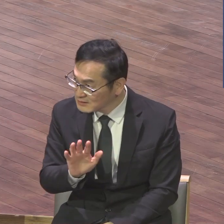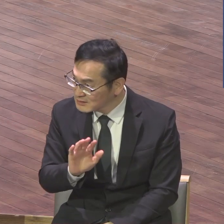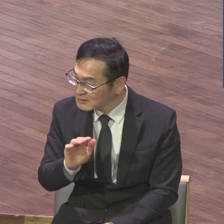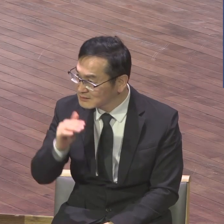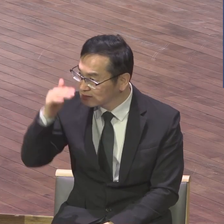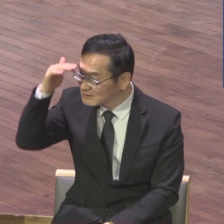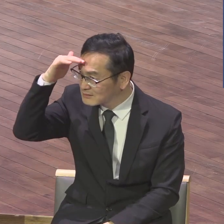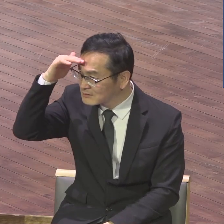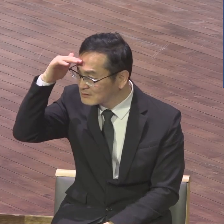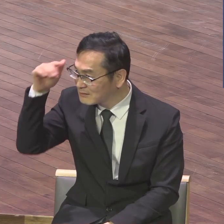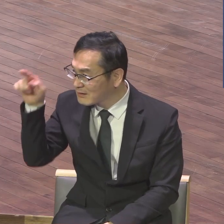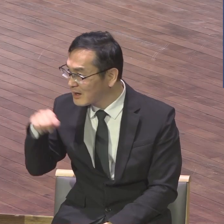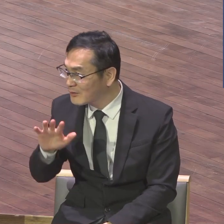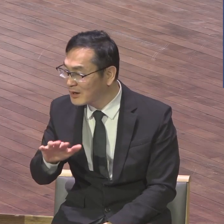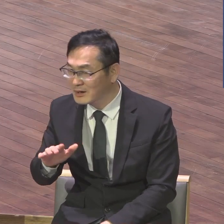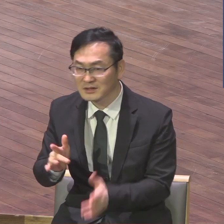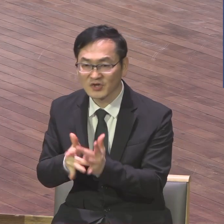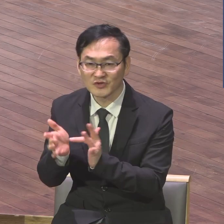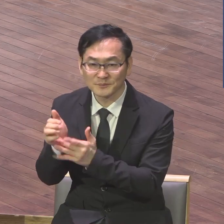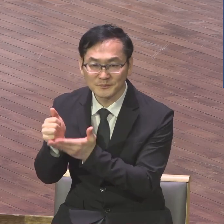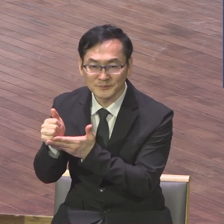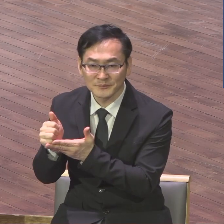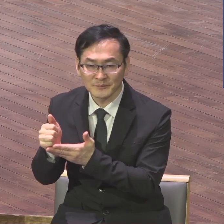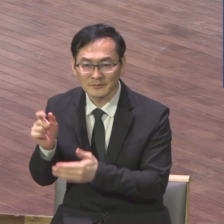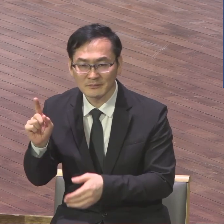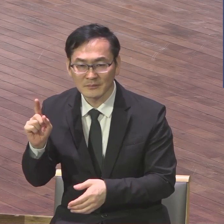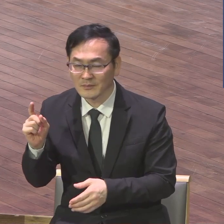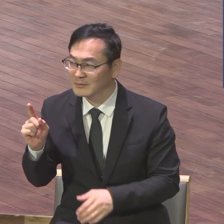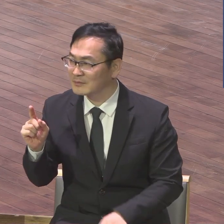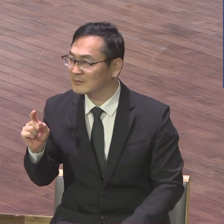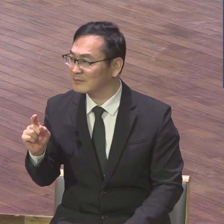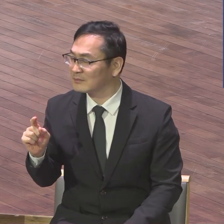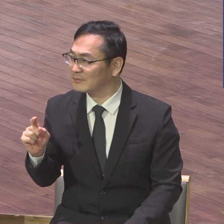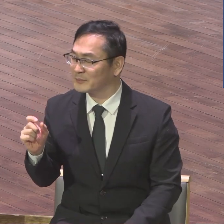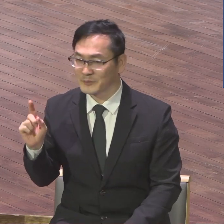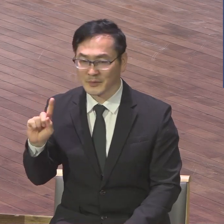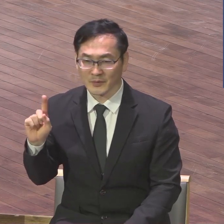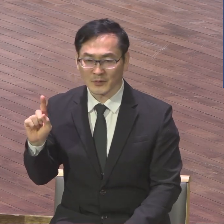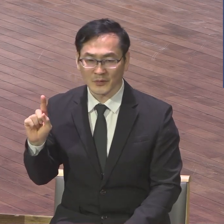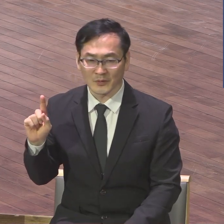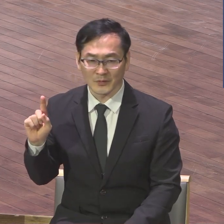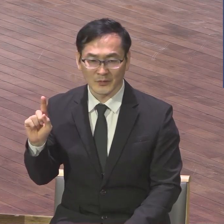그런데 예수님의 이 반응은요, 상상을 초월했어요.